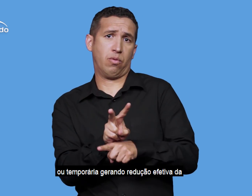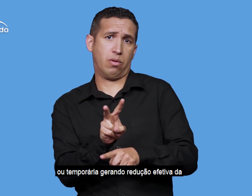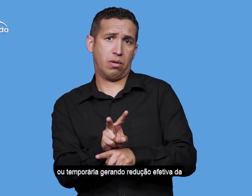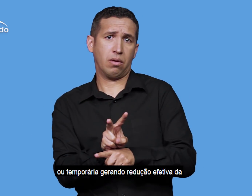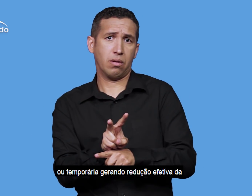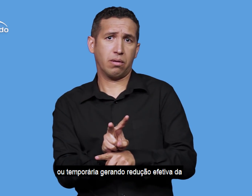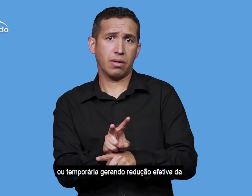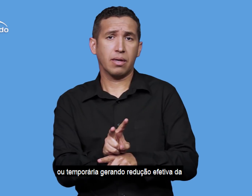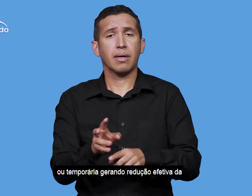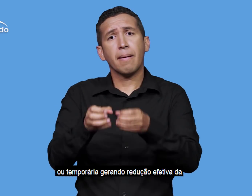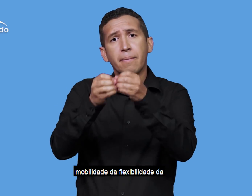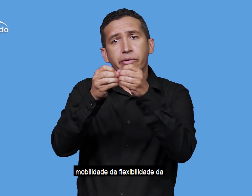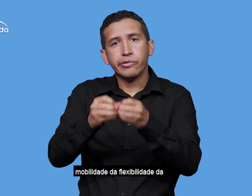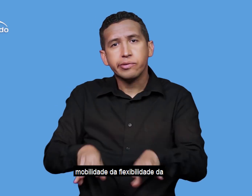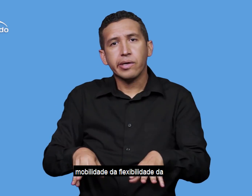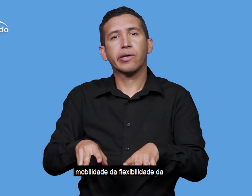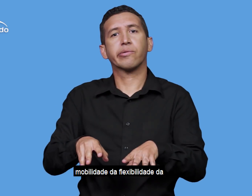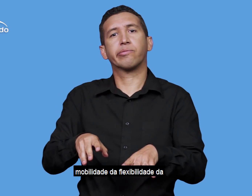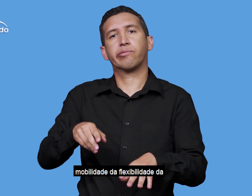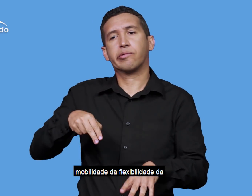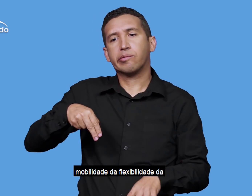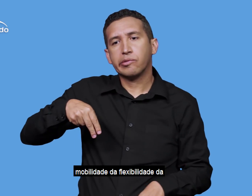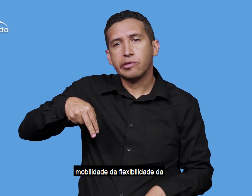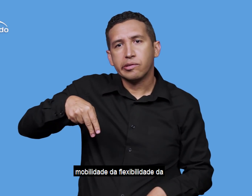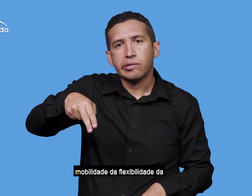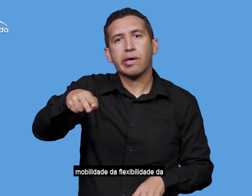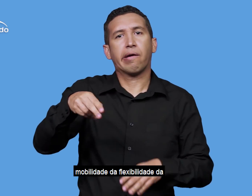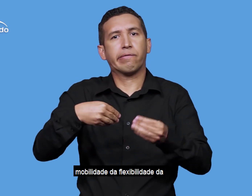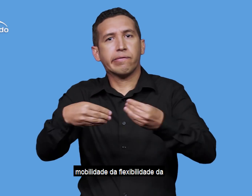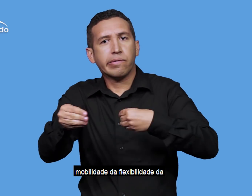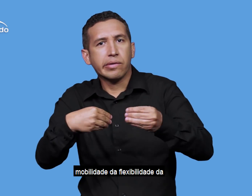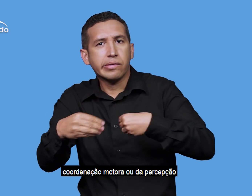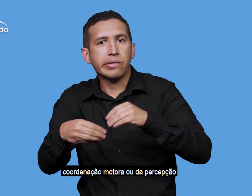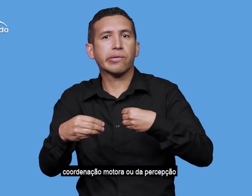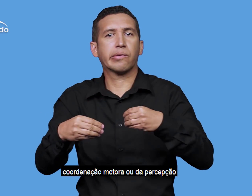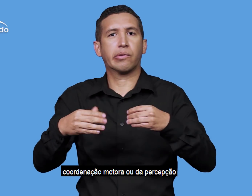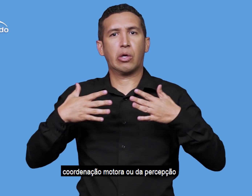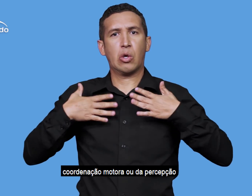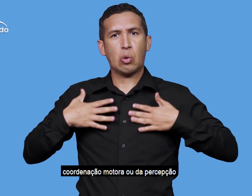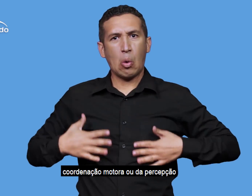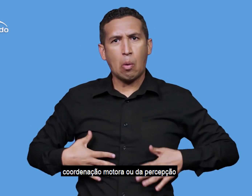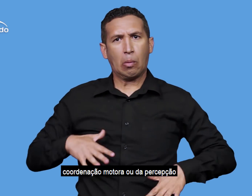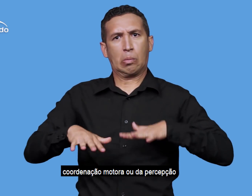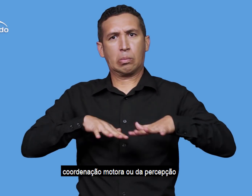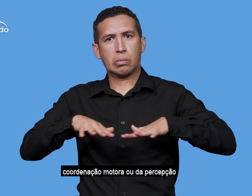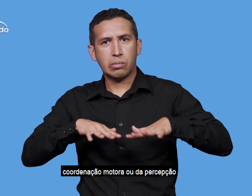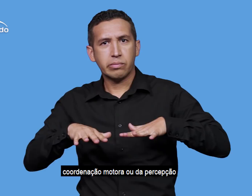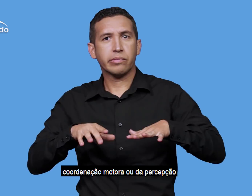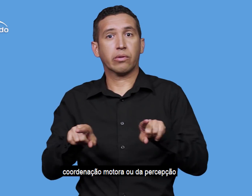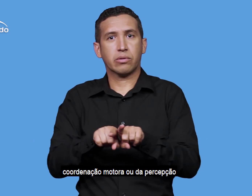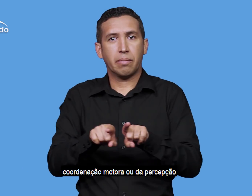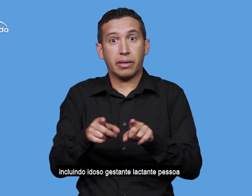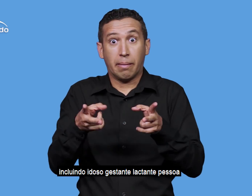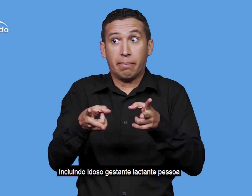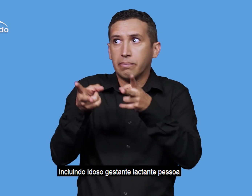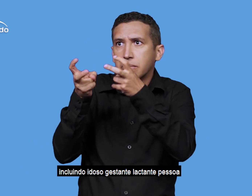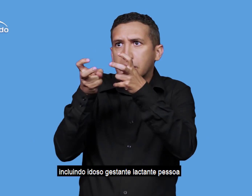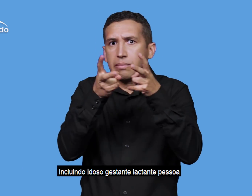efetiva da mobilidade da flexibilidade da coordenação motora ou da percepção incluindo